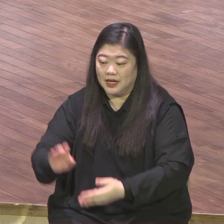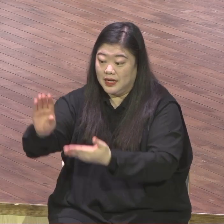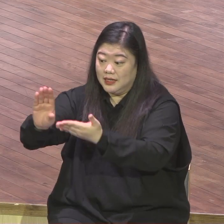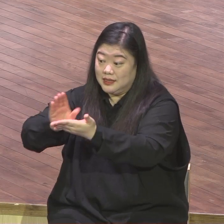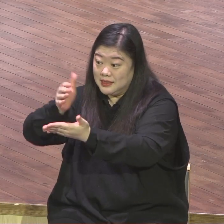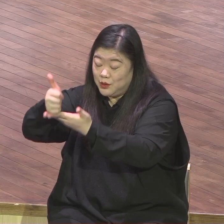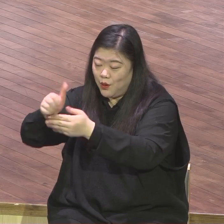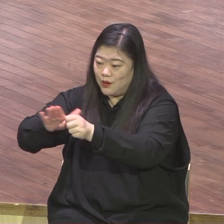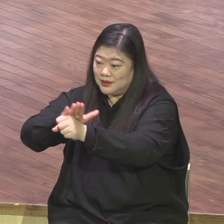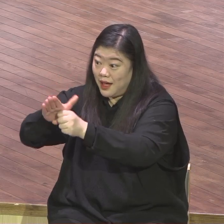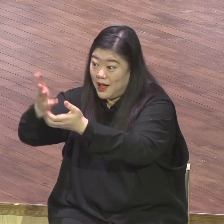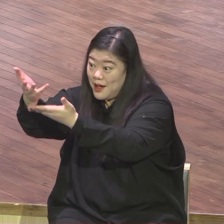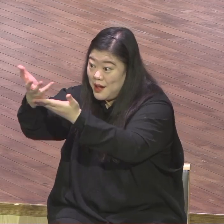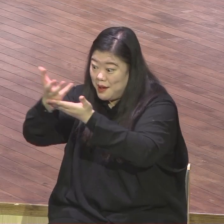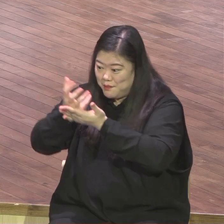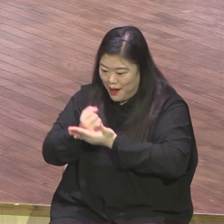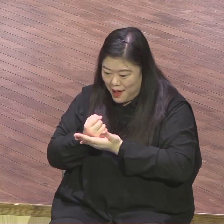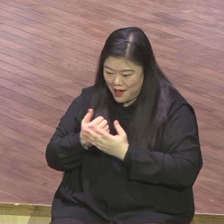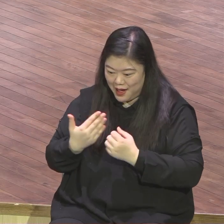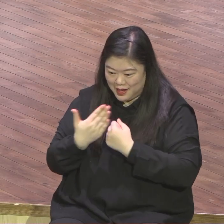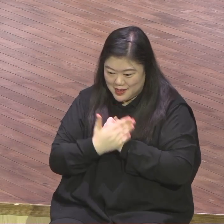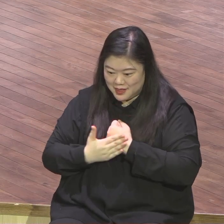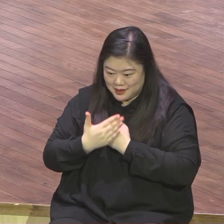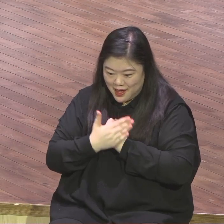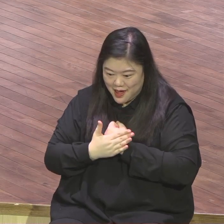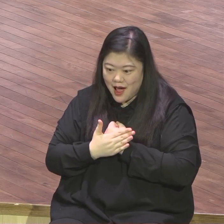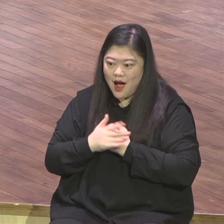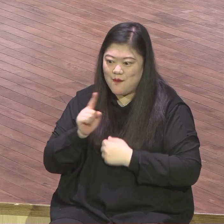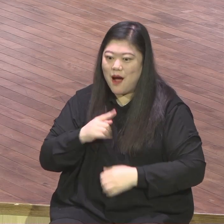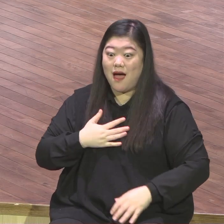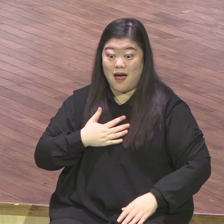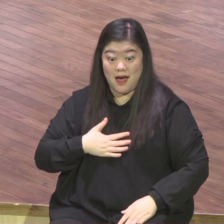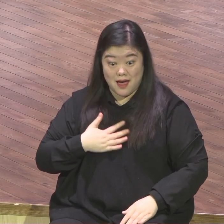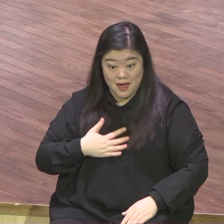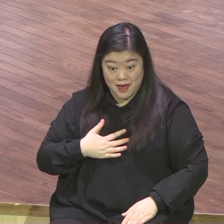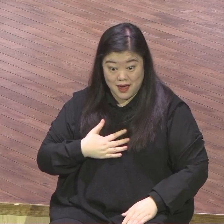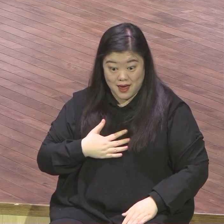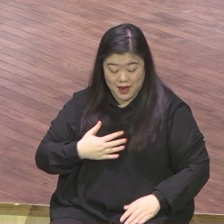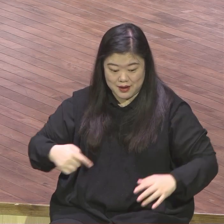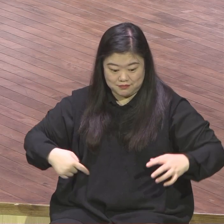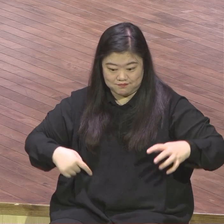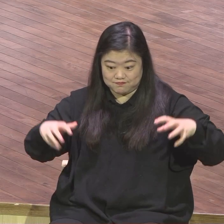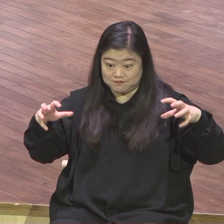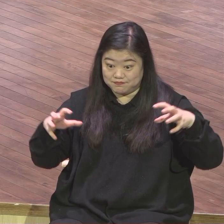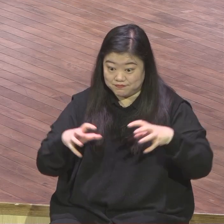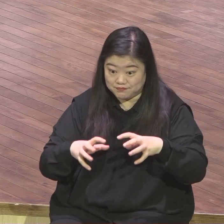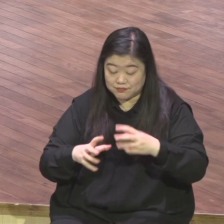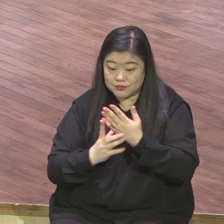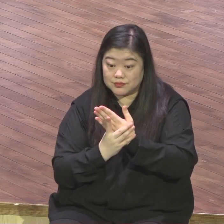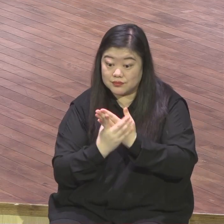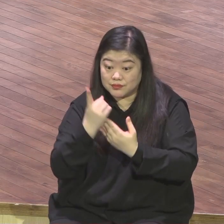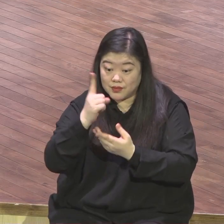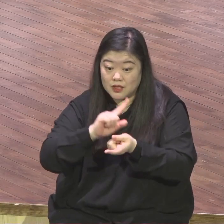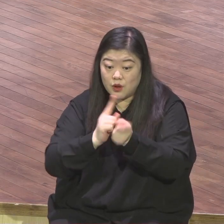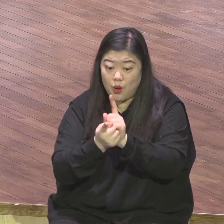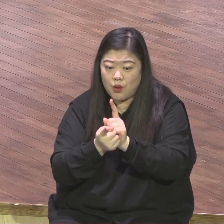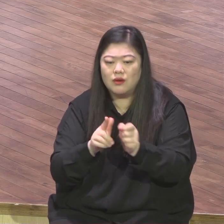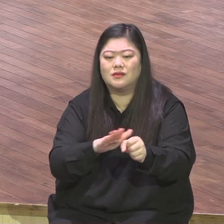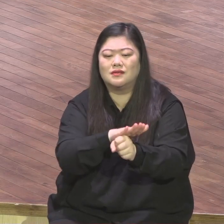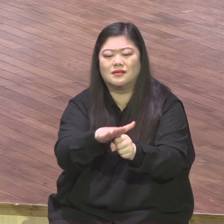받은 사랑과 은혜가 무엇인지 다시금 깨닫고 한 마음 한 뜻으로 뭐요? 서로